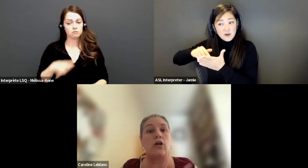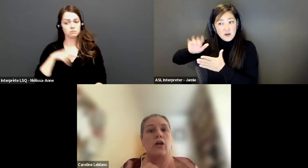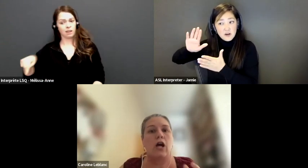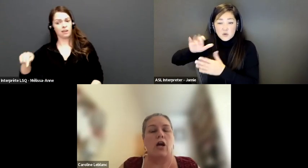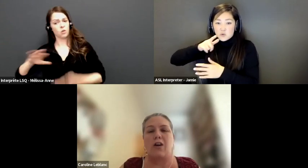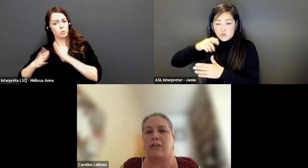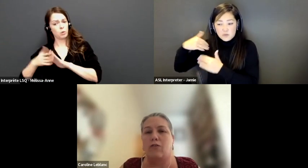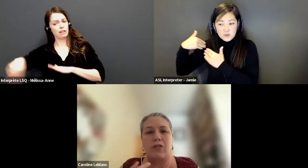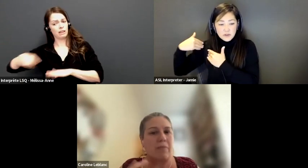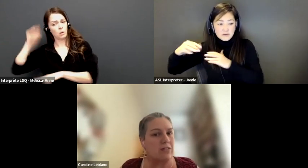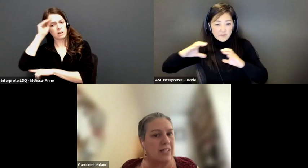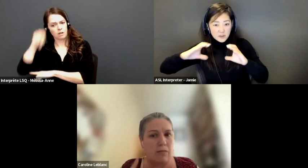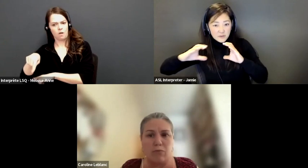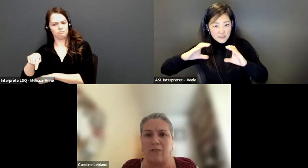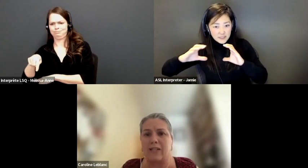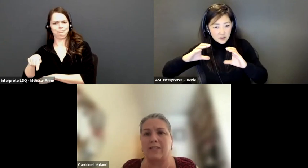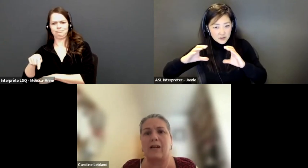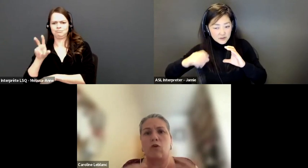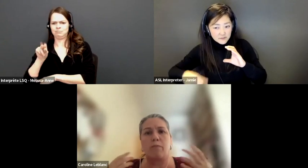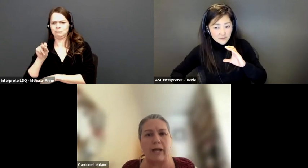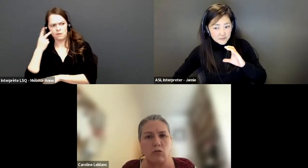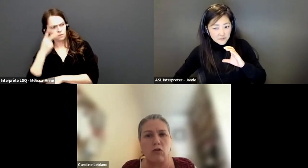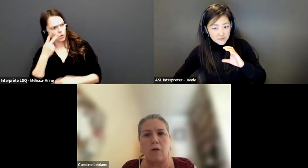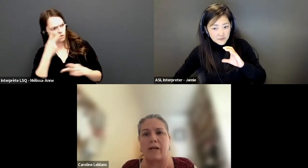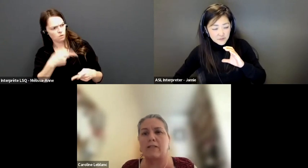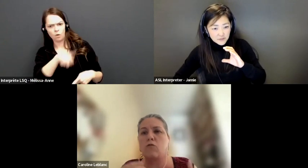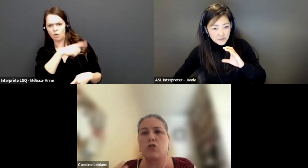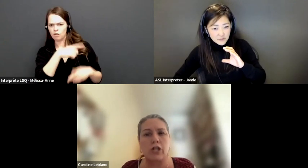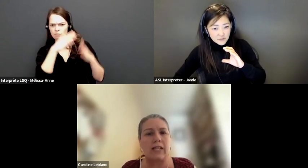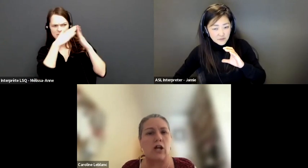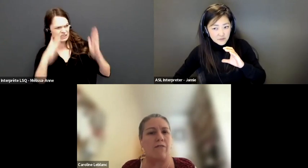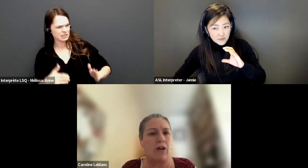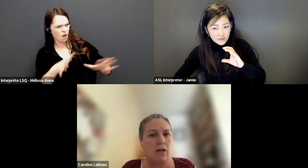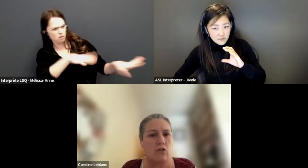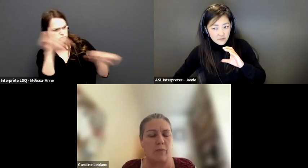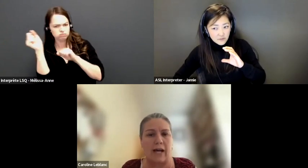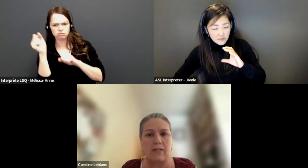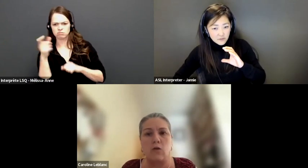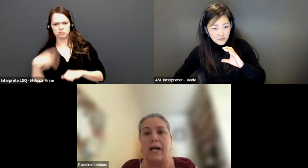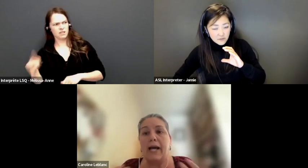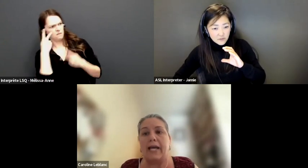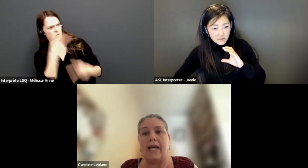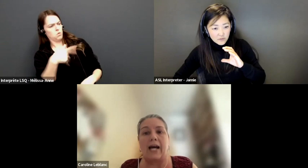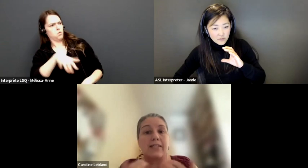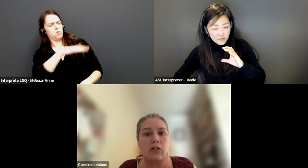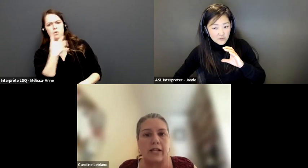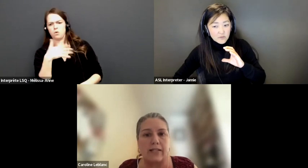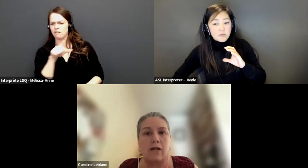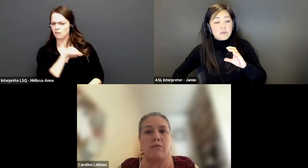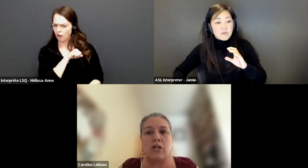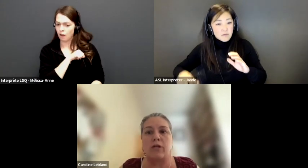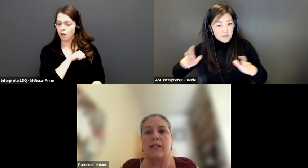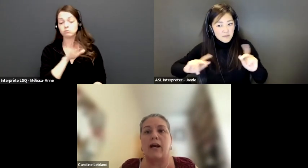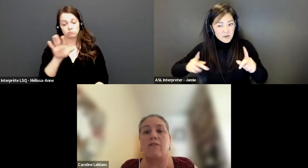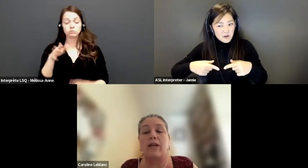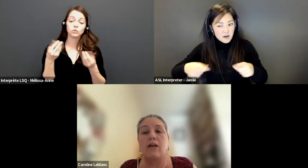l'idée qu'ils ont vu des personnes qui étaient bouleversées d'avoir perdu leur maison, choquées de la violence de l'opération. Et à titre d'exemple,